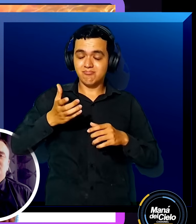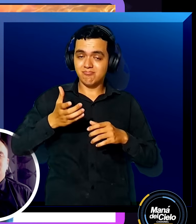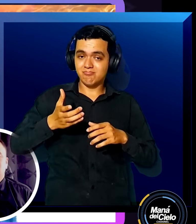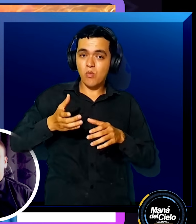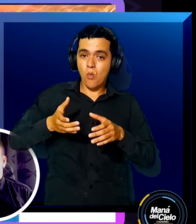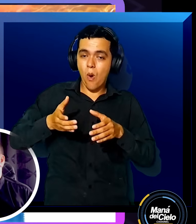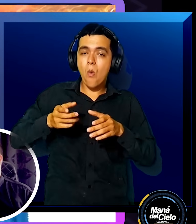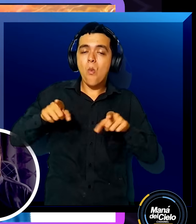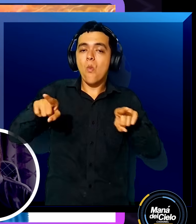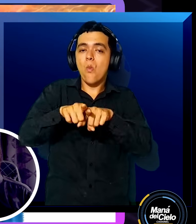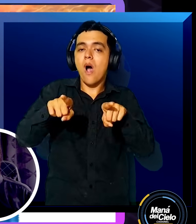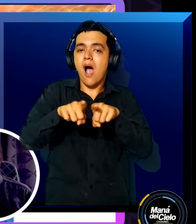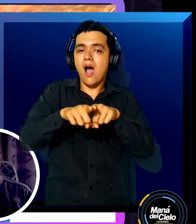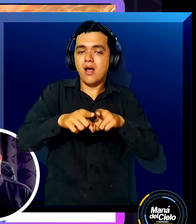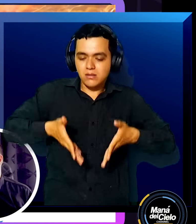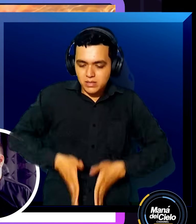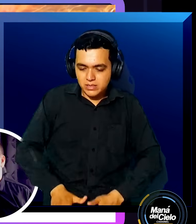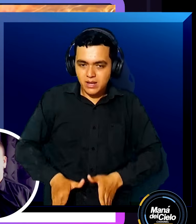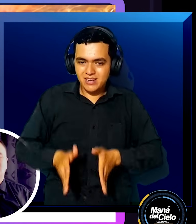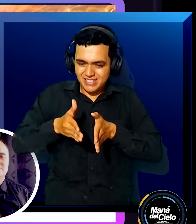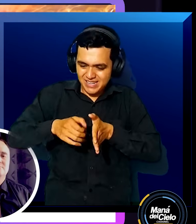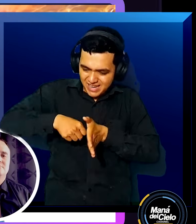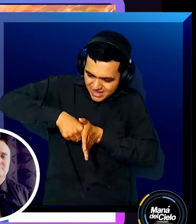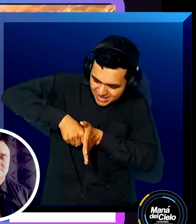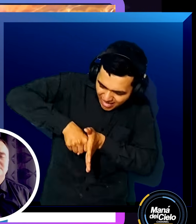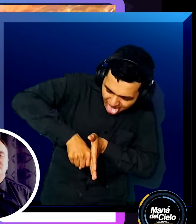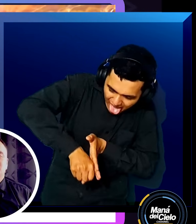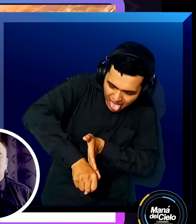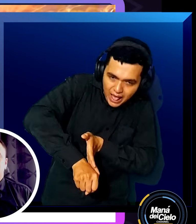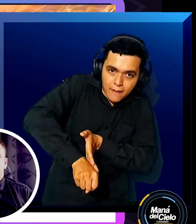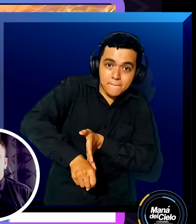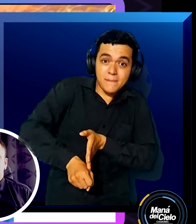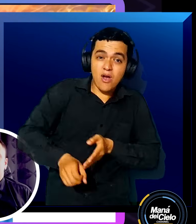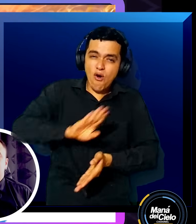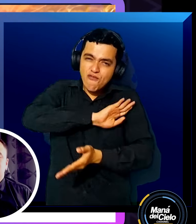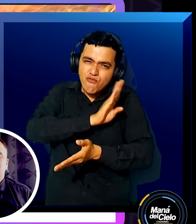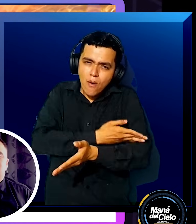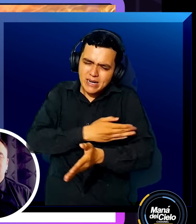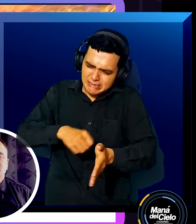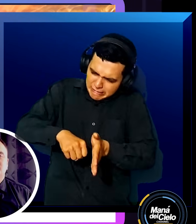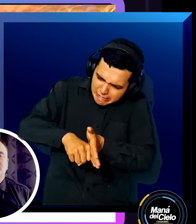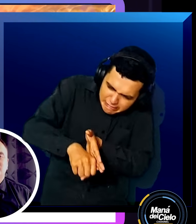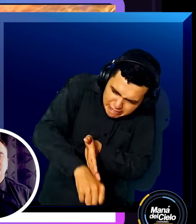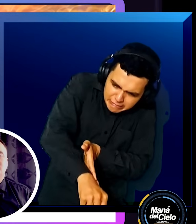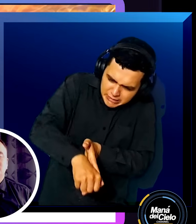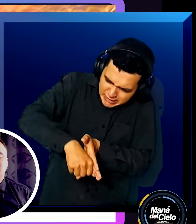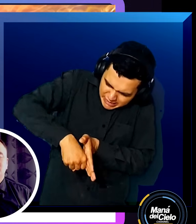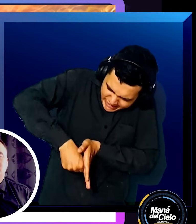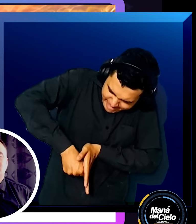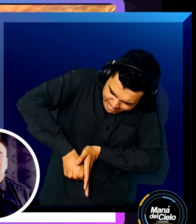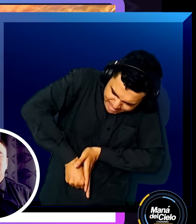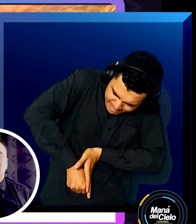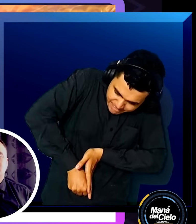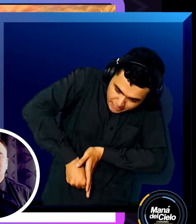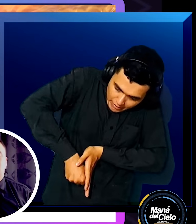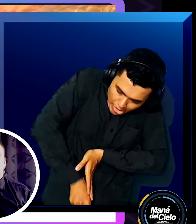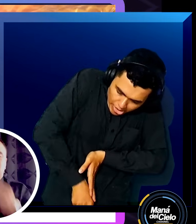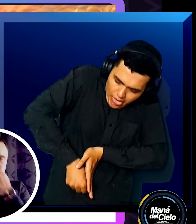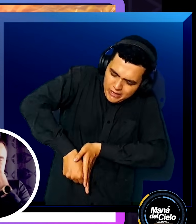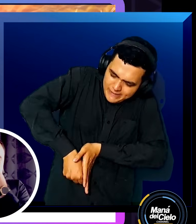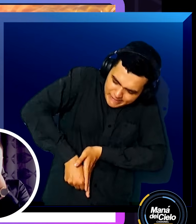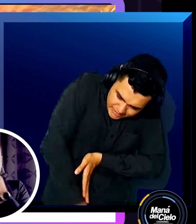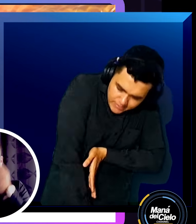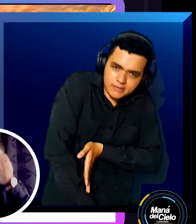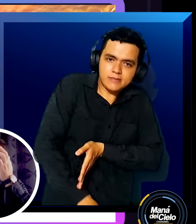Y después de que la criatura nace, ahí sí, traigan al grupo de alabanza. ¡Ay, sí, comida! ¡Ay, sí, ponqué!